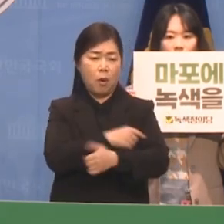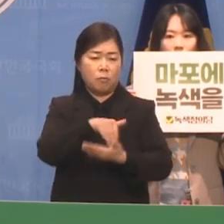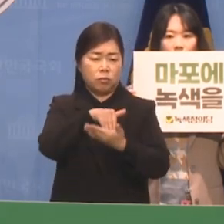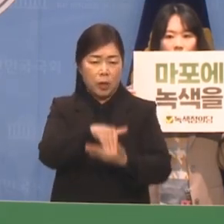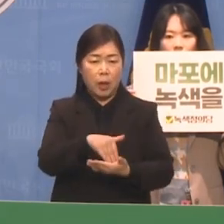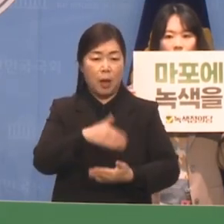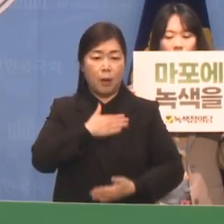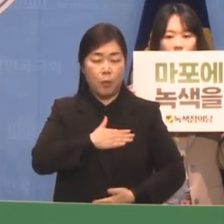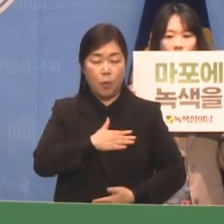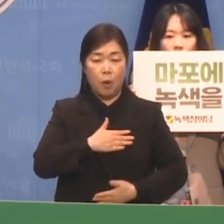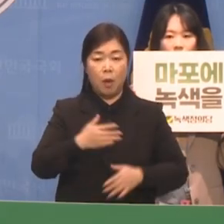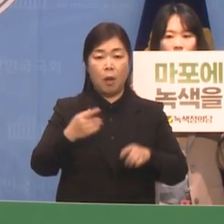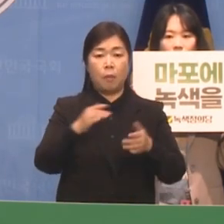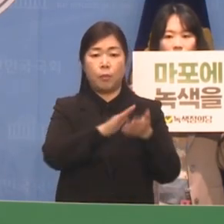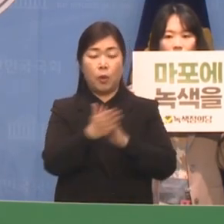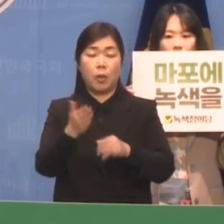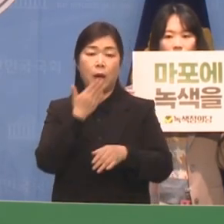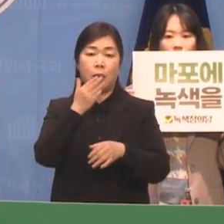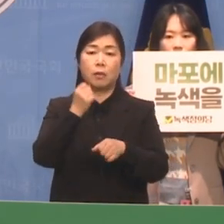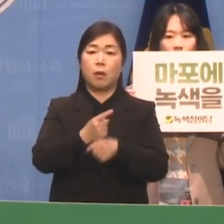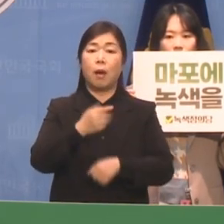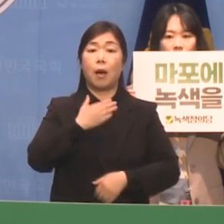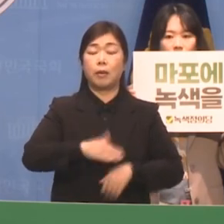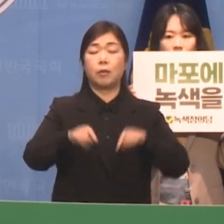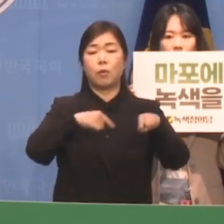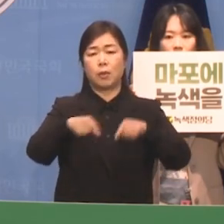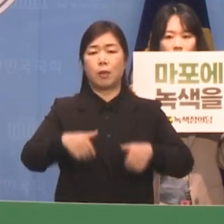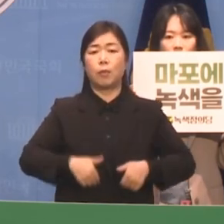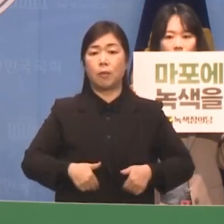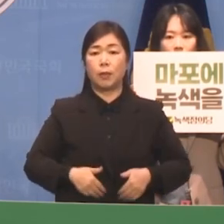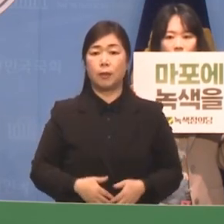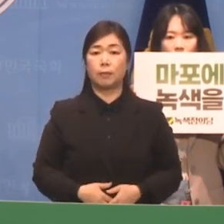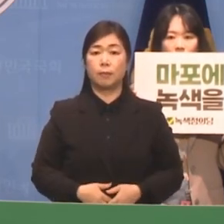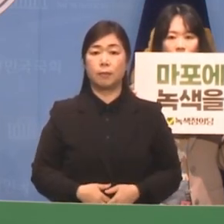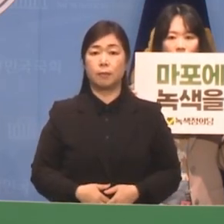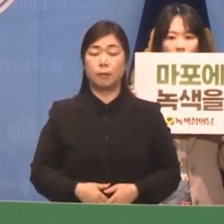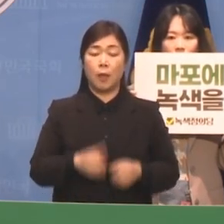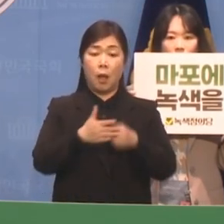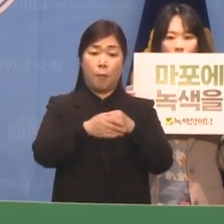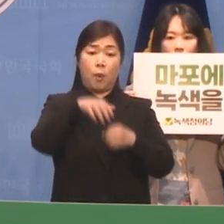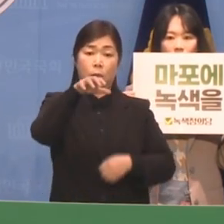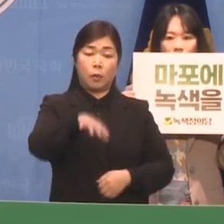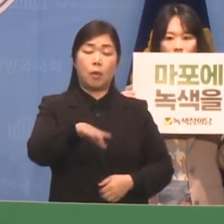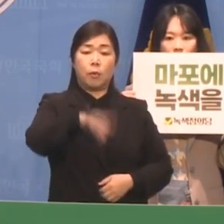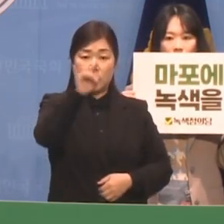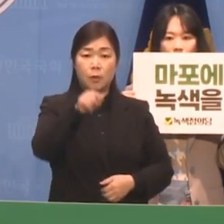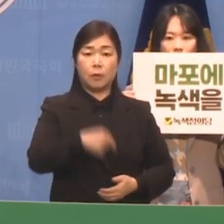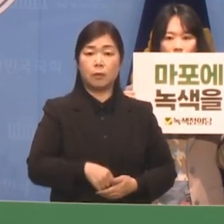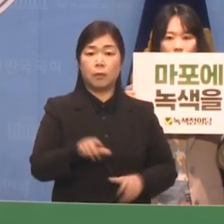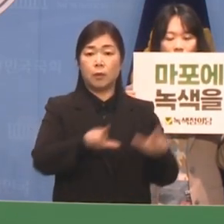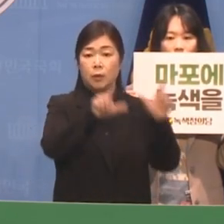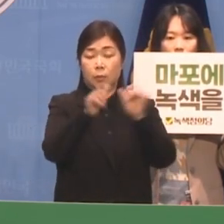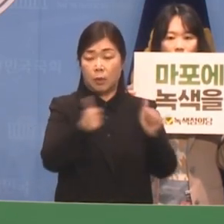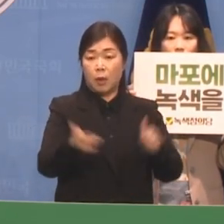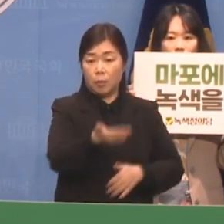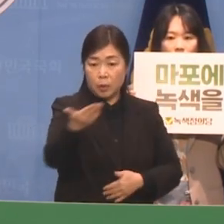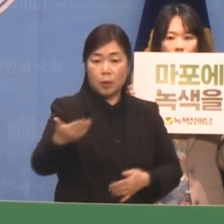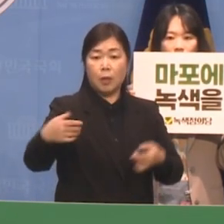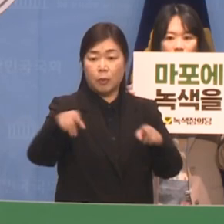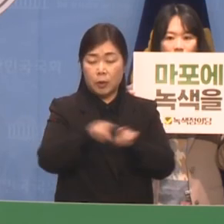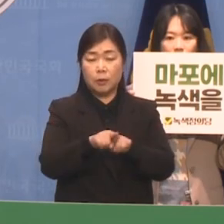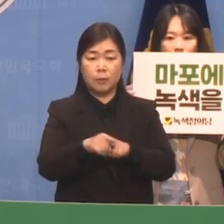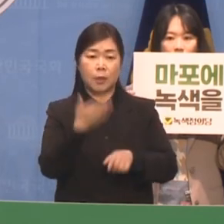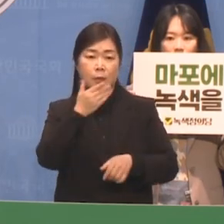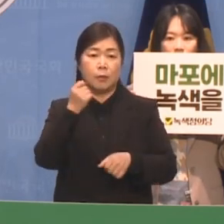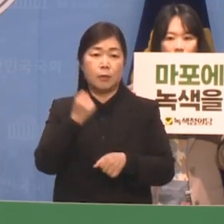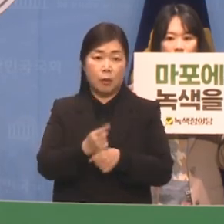변화의 가능성을 만들 수 있는 그런 정치가 필요합니다. 마포에서부터 시민들과 함께 그 가능성을